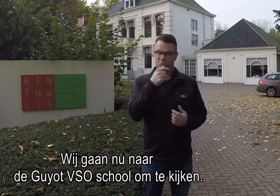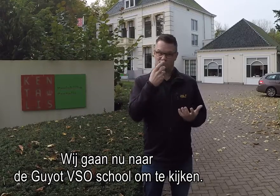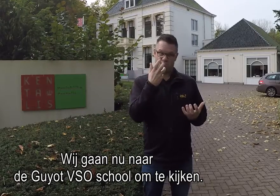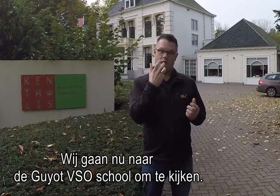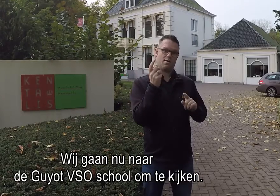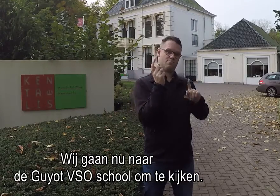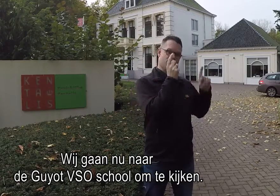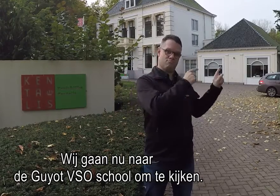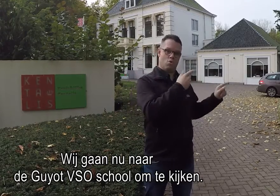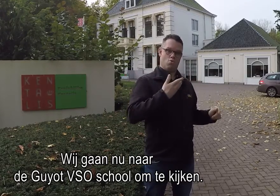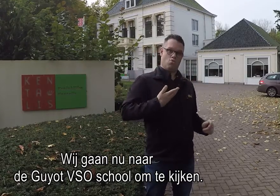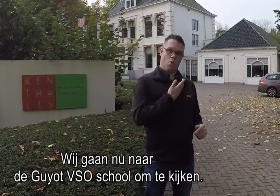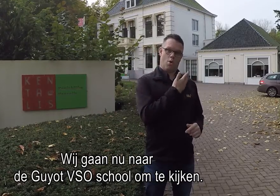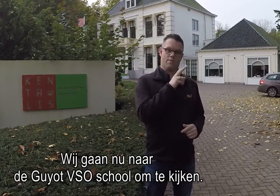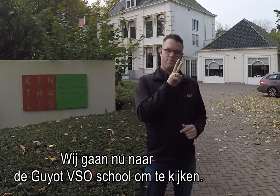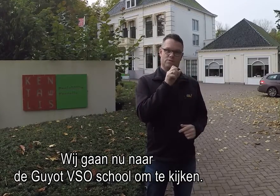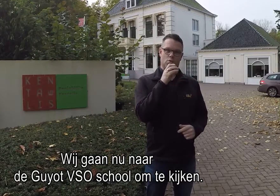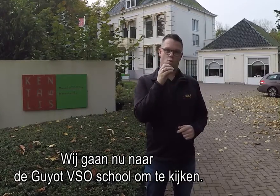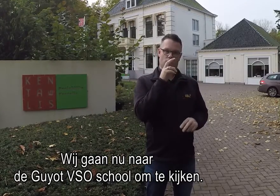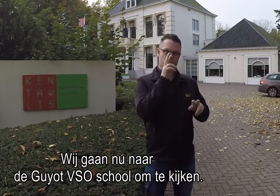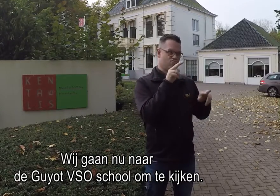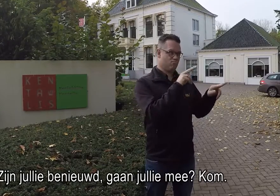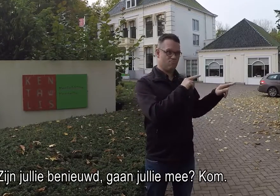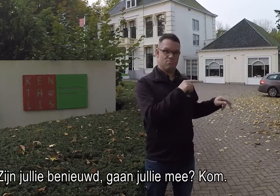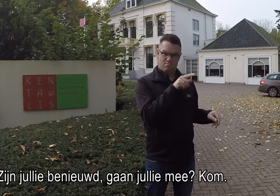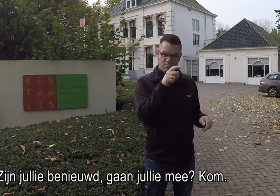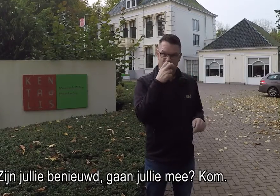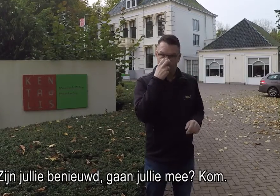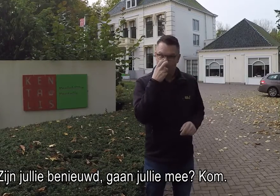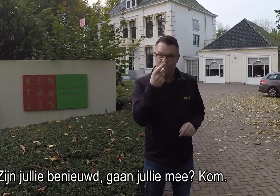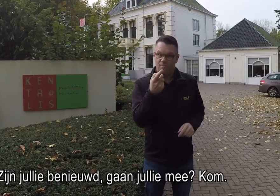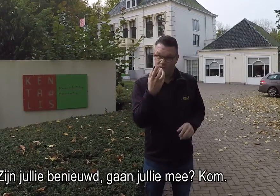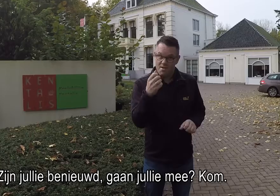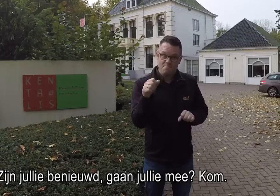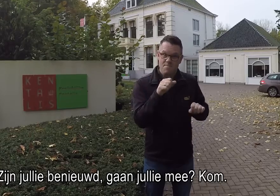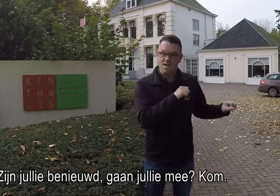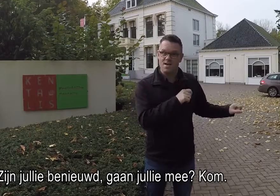de GUJO-VSO-school om te kijken. Zijn jullie benieuwd? Gaan jullie mee? Kom!